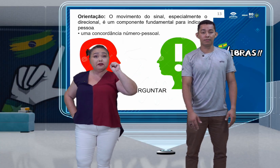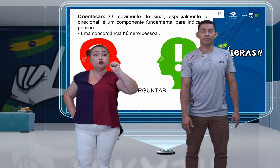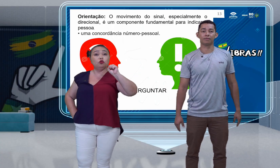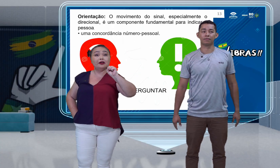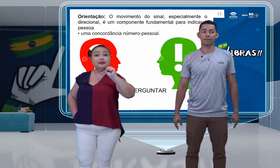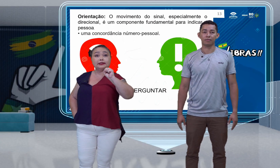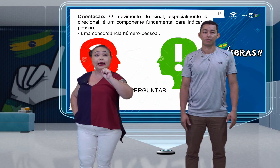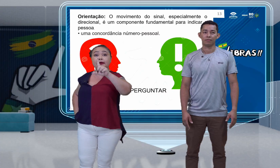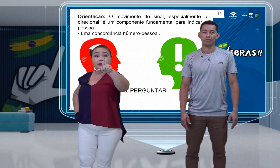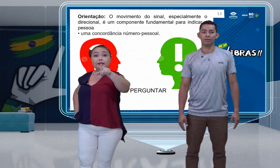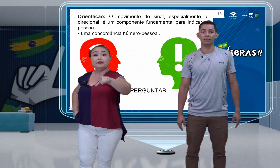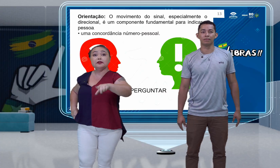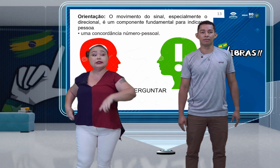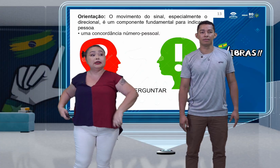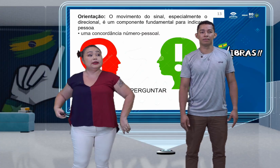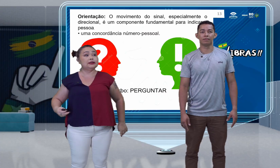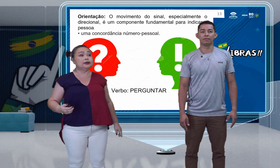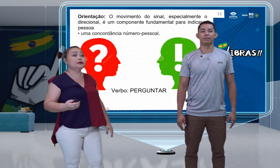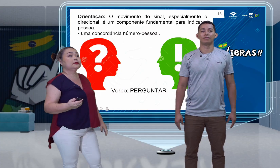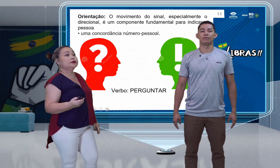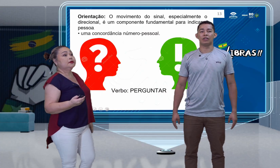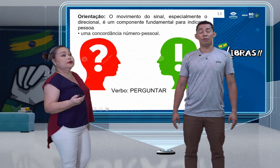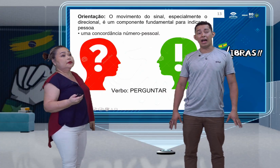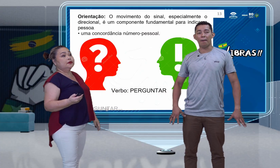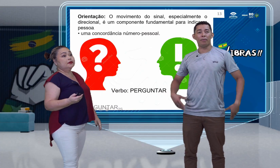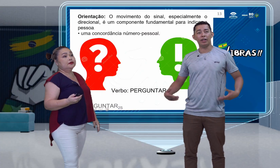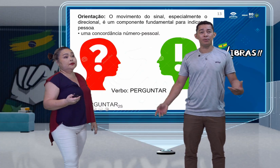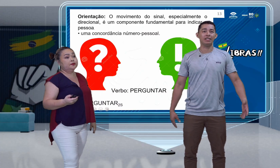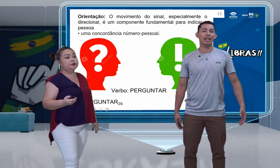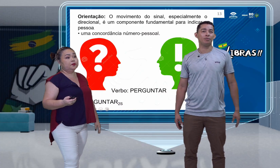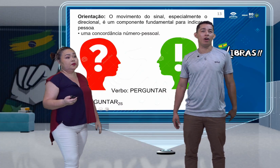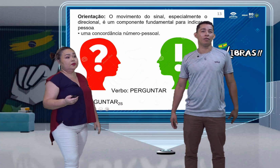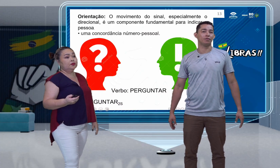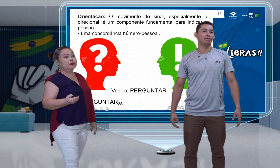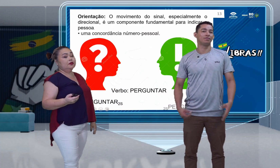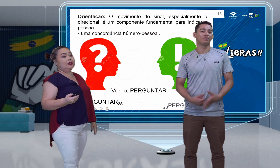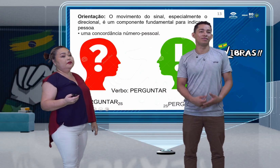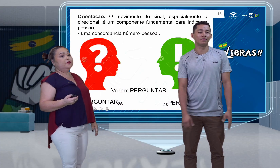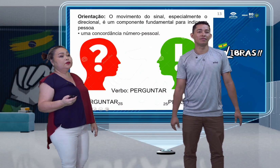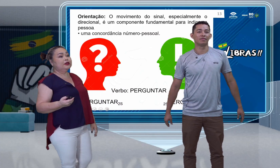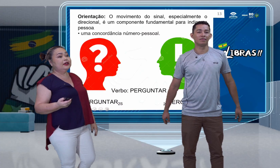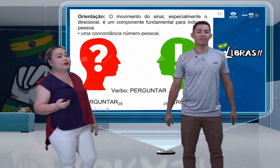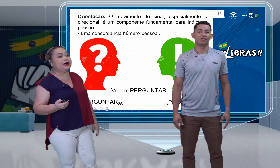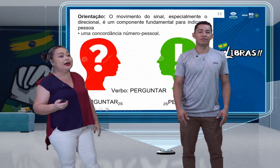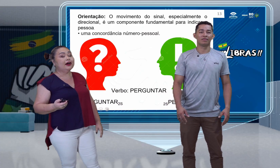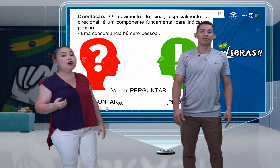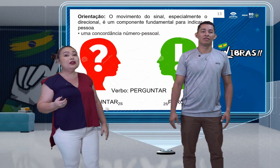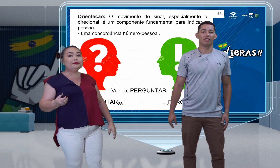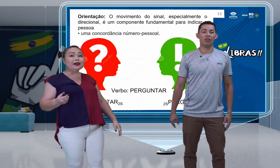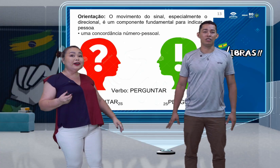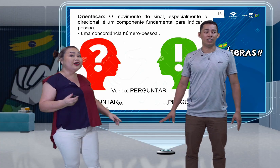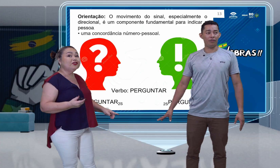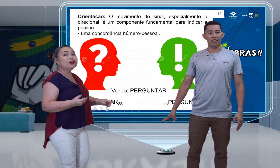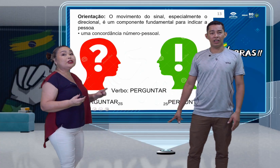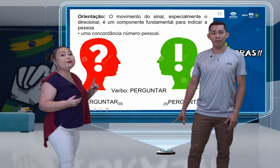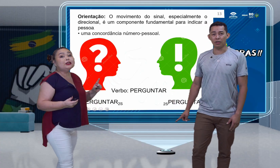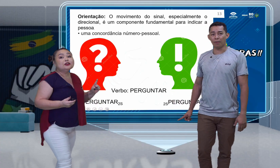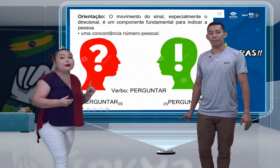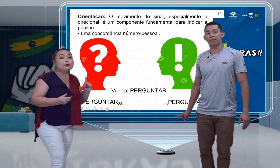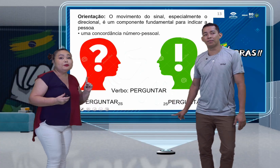volto com avisar para vocês. Então vamos lá. Próximo slide, prof. Ah, foi. Aí, ó. Olha que bacana. Ó, só para explicar